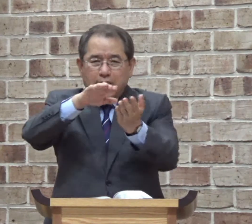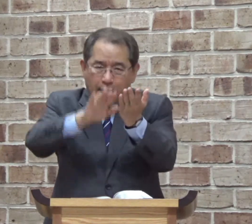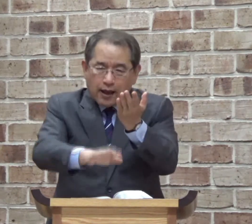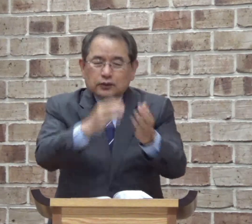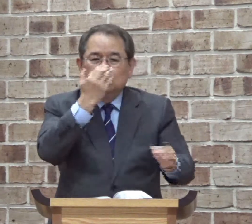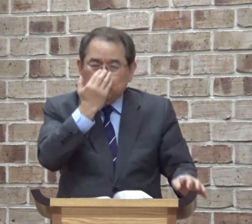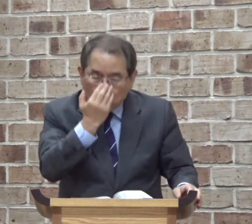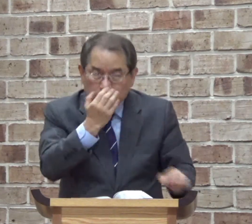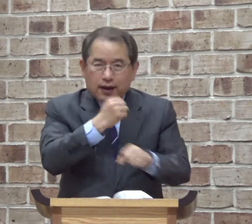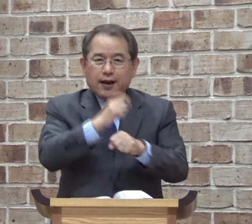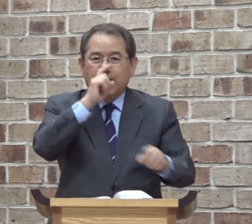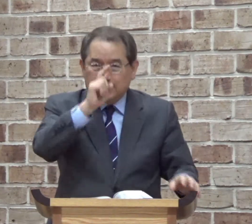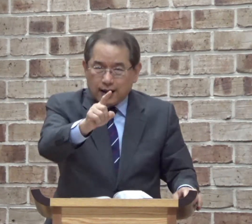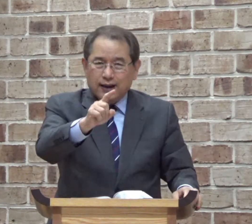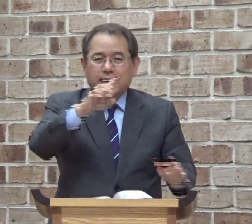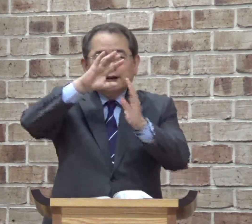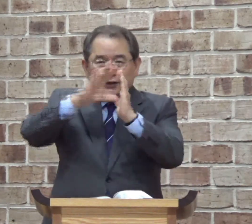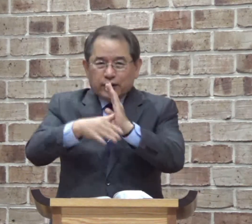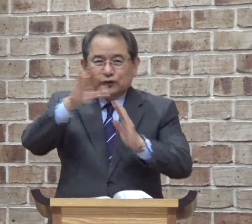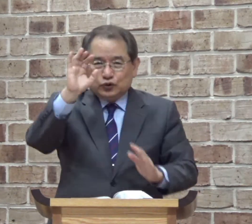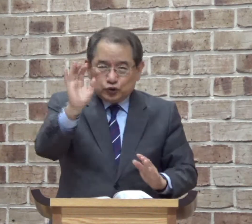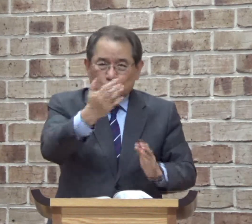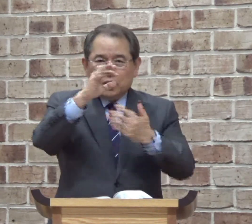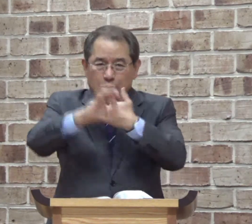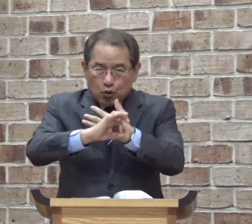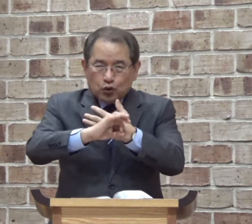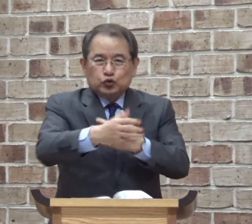너희를 높이시리라. 아멘.